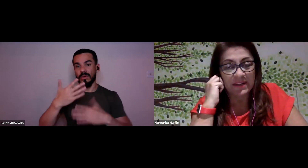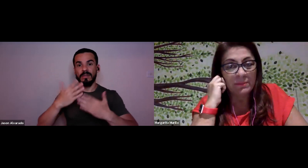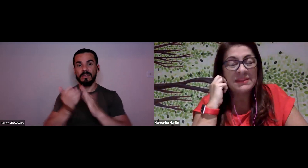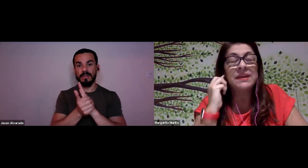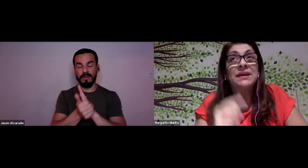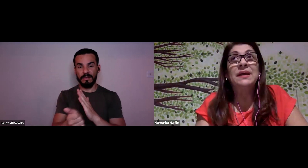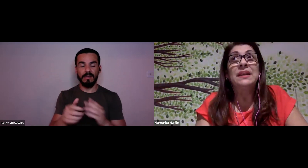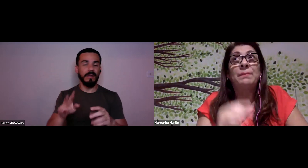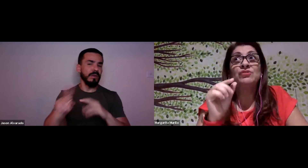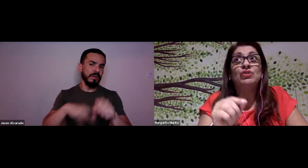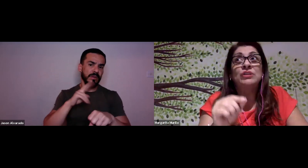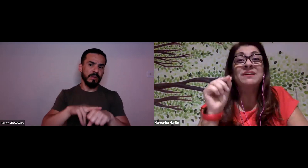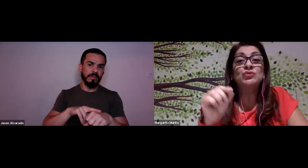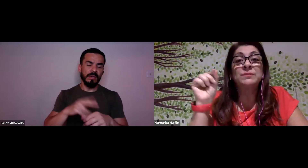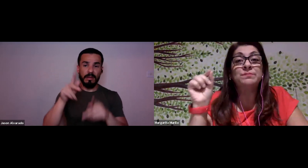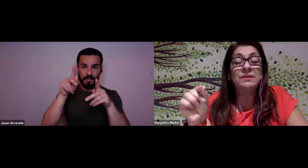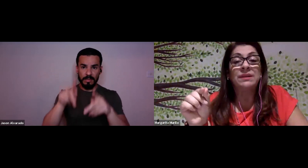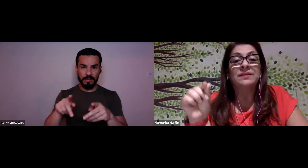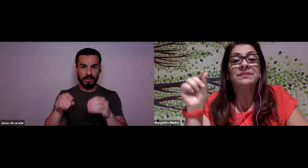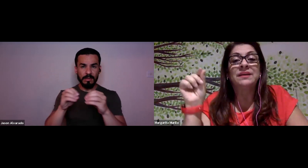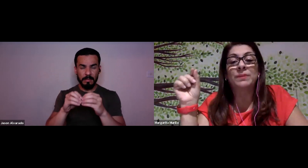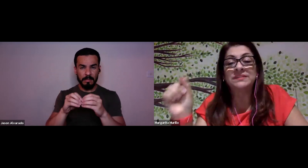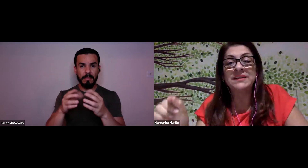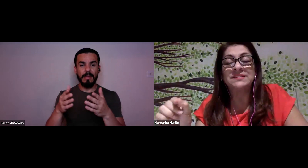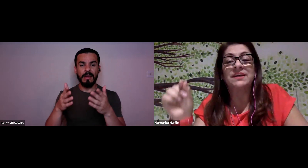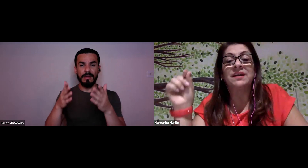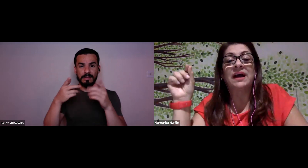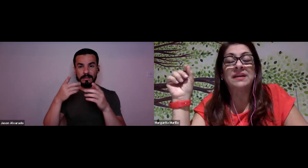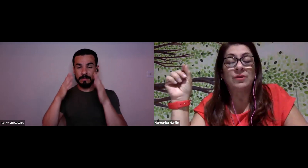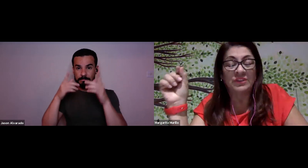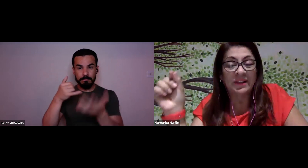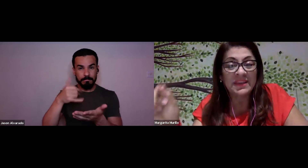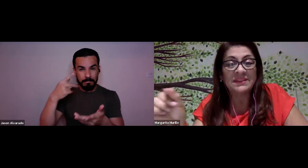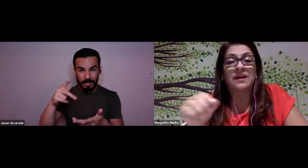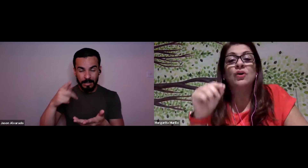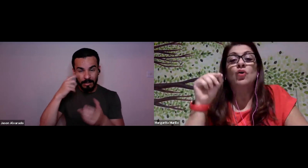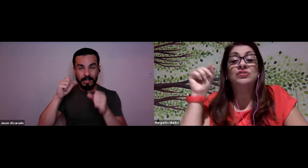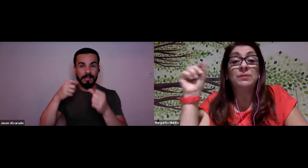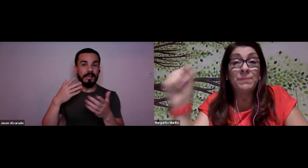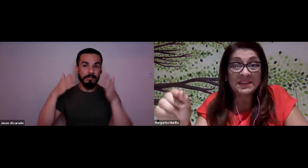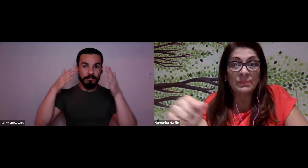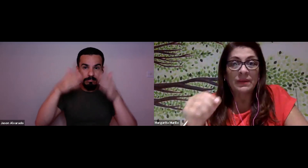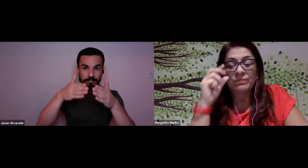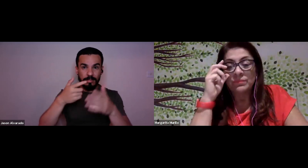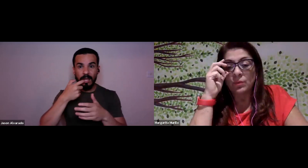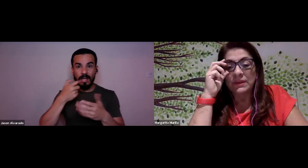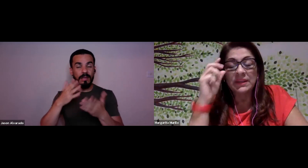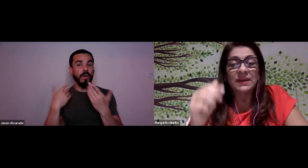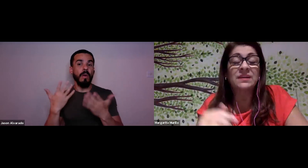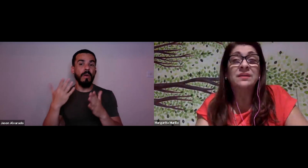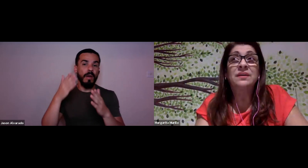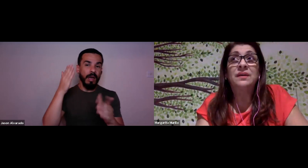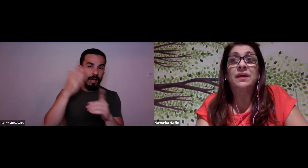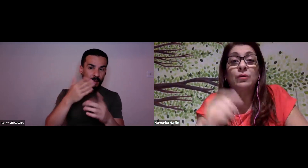generalmente la persona más susceptible de convertirse y o ser adicta o ser víctima de